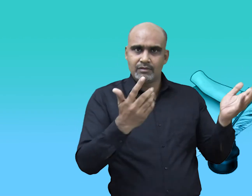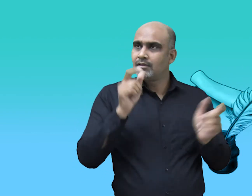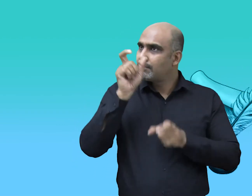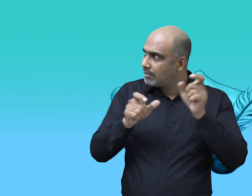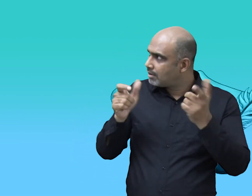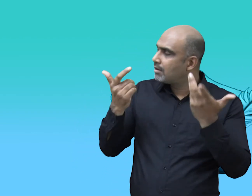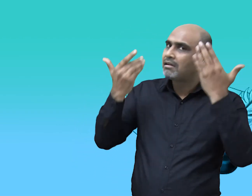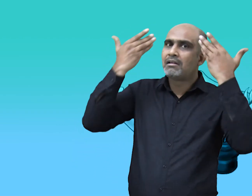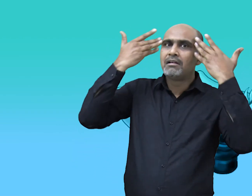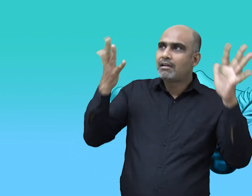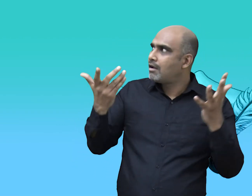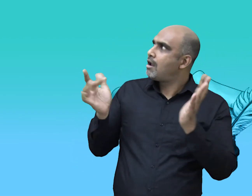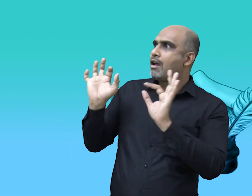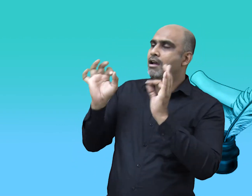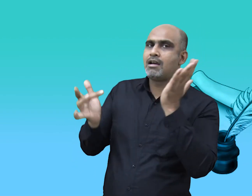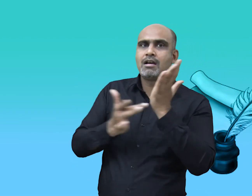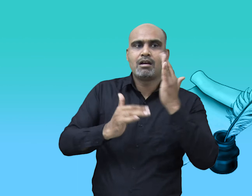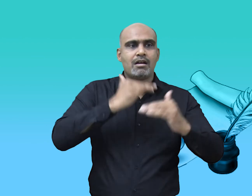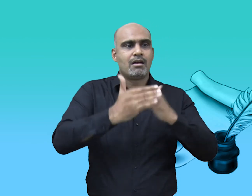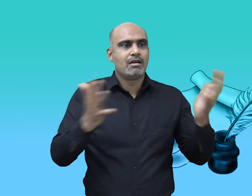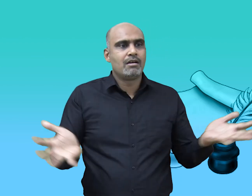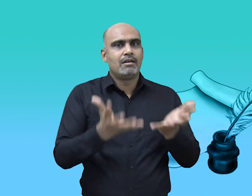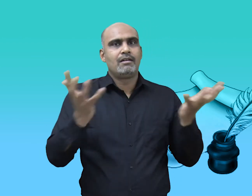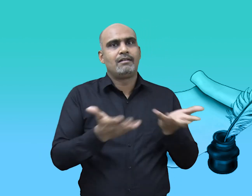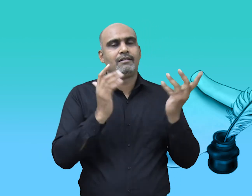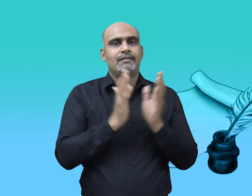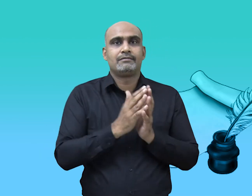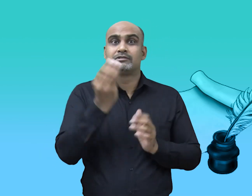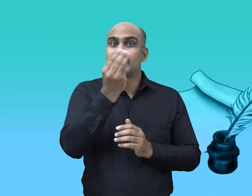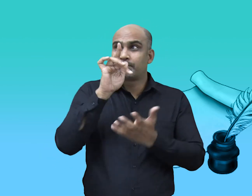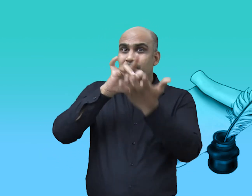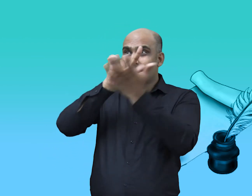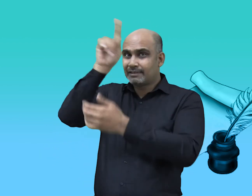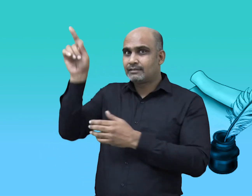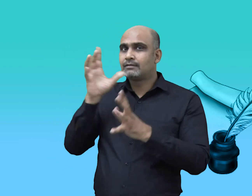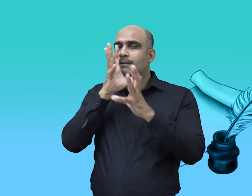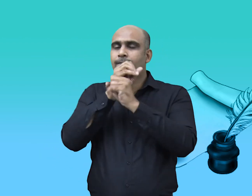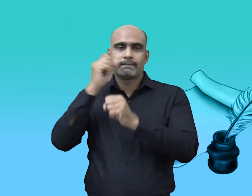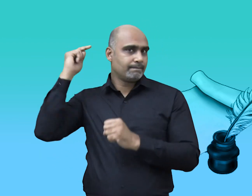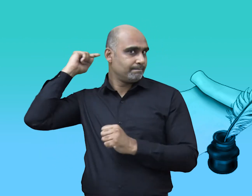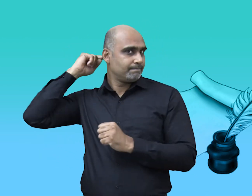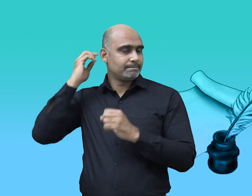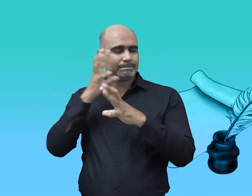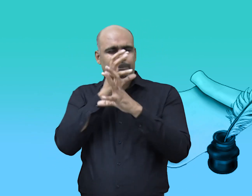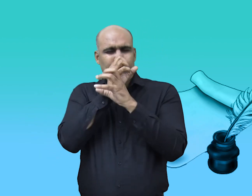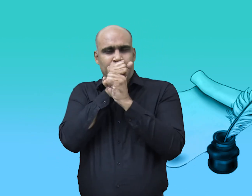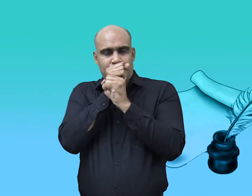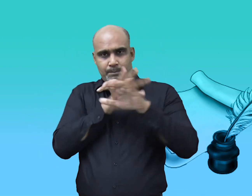इससे अत्यधिक लाभ होता है और हम उनके अनुसार अपनी अर्थव्यवस्था का निर्माण करते चले जाते हैं। जो विकसित देश है